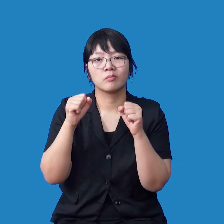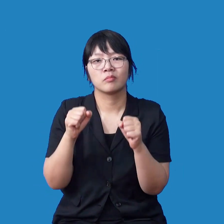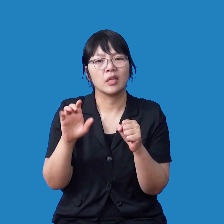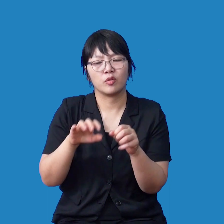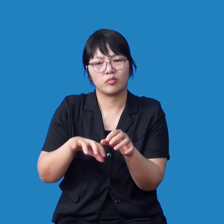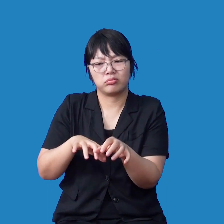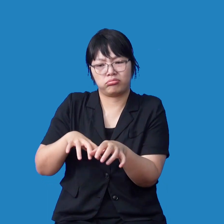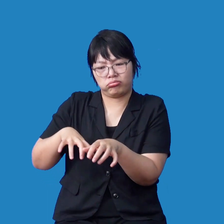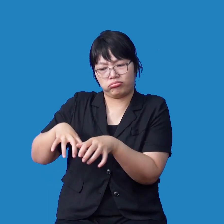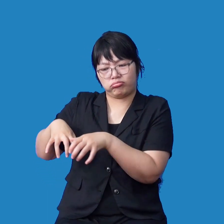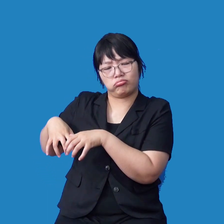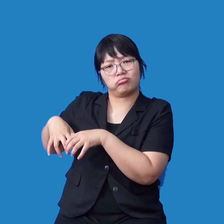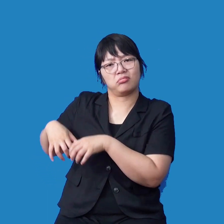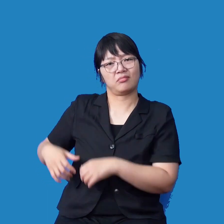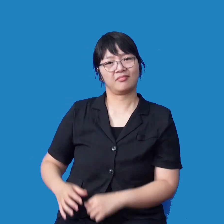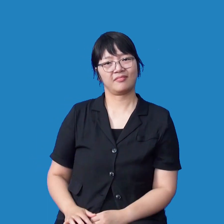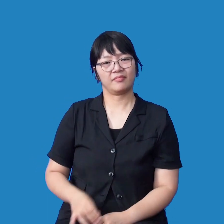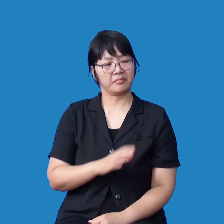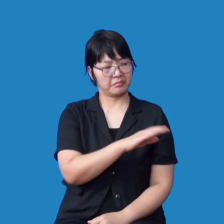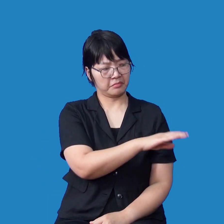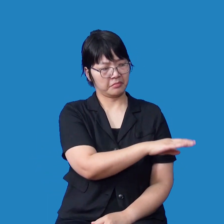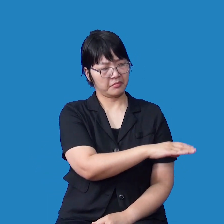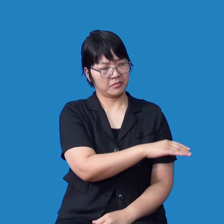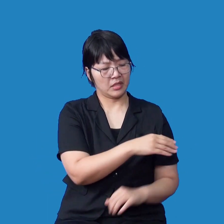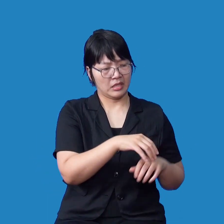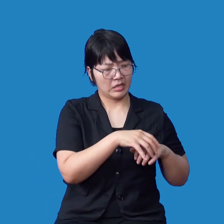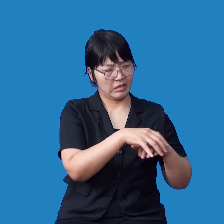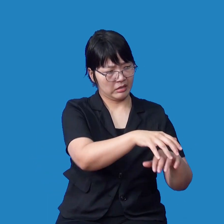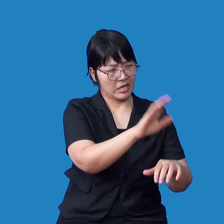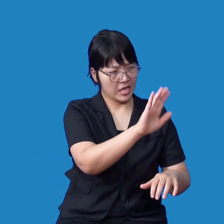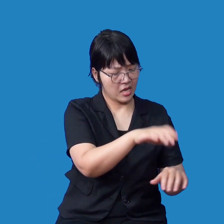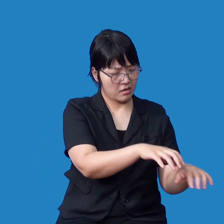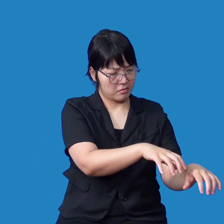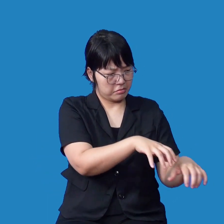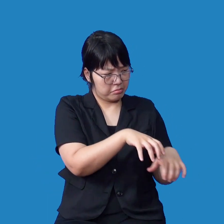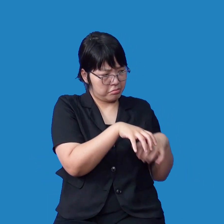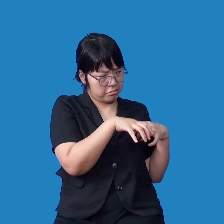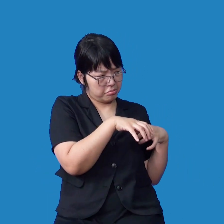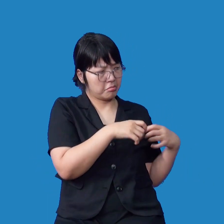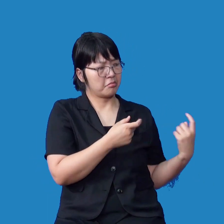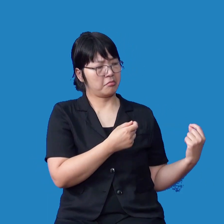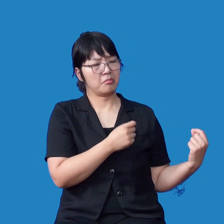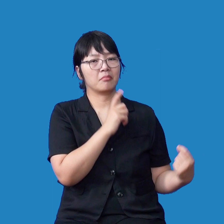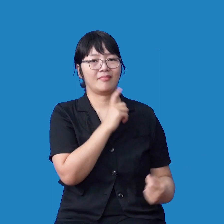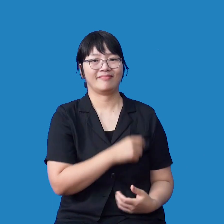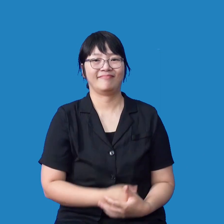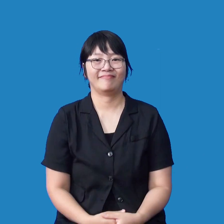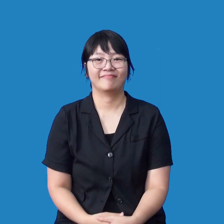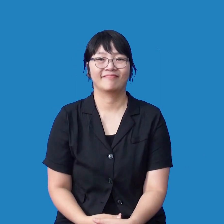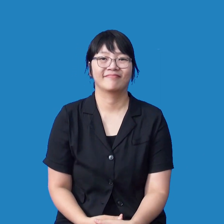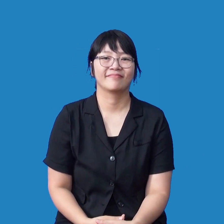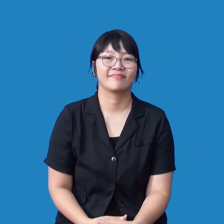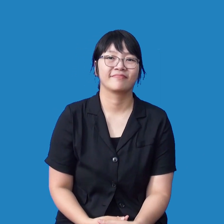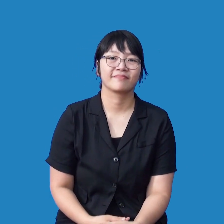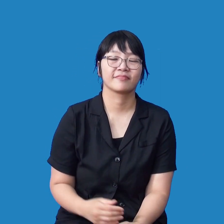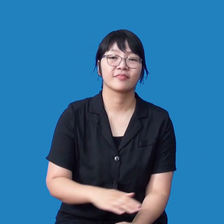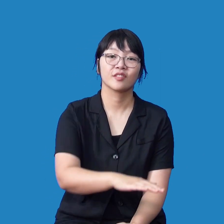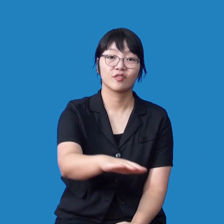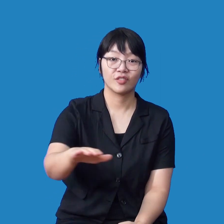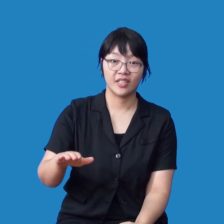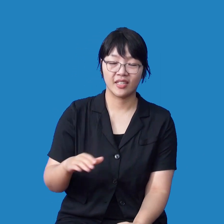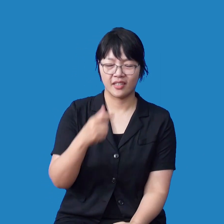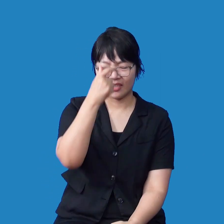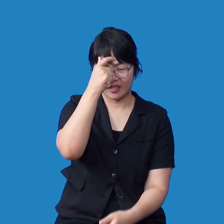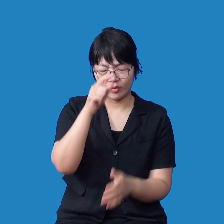퇴진입니다. 옆에 사람 보고 행진하지 않으면 퇴진이십니다. 네. 자, 우리는